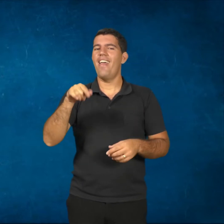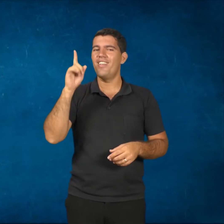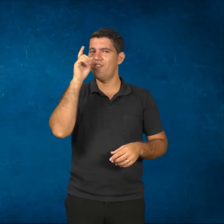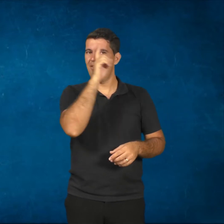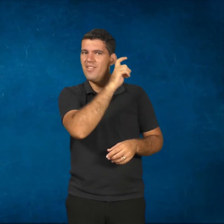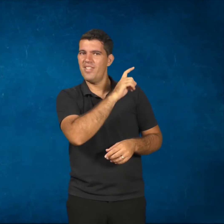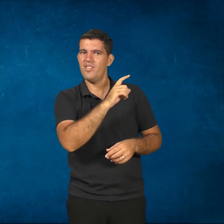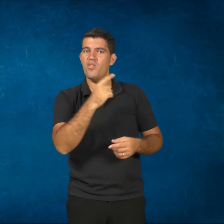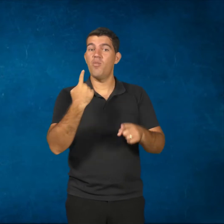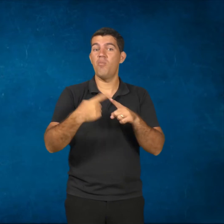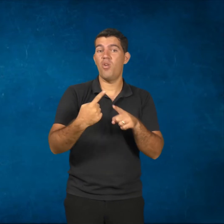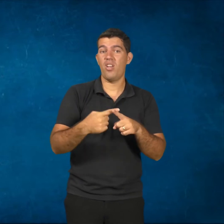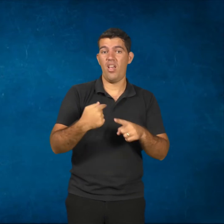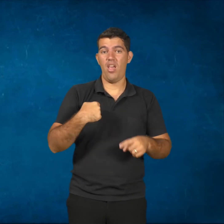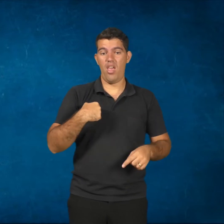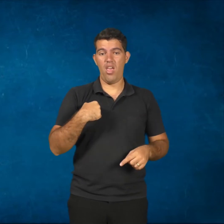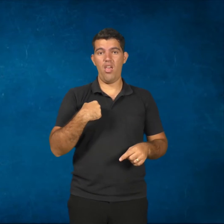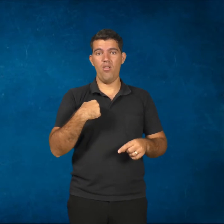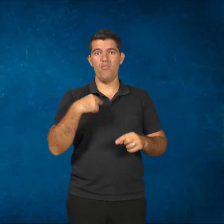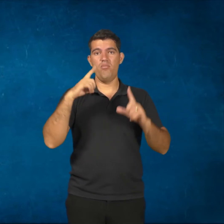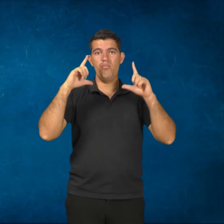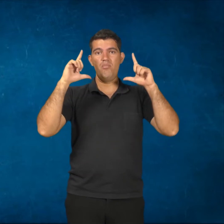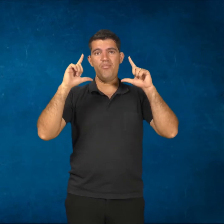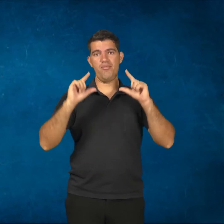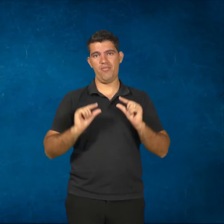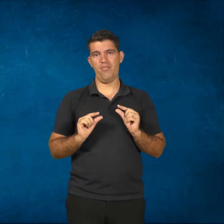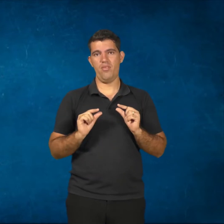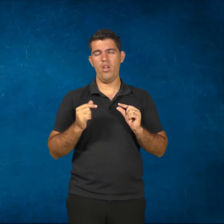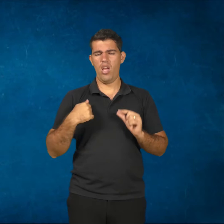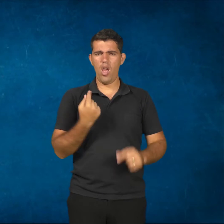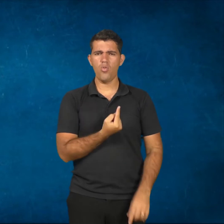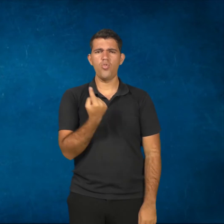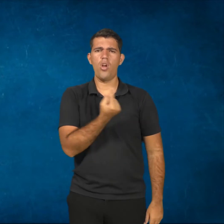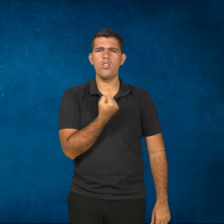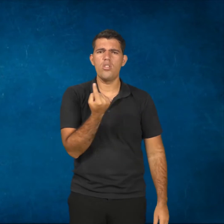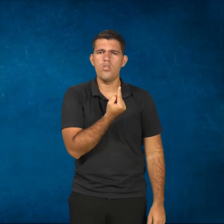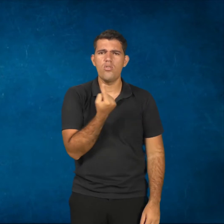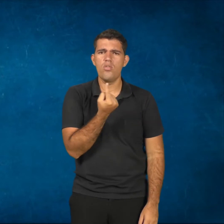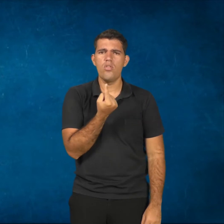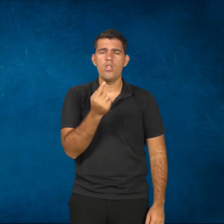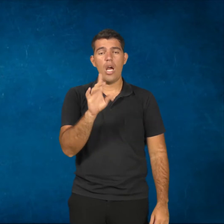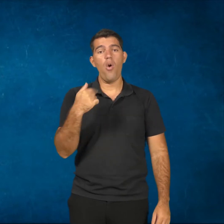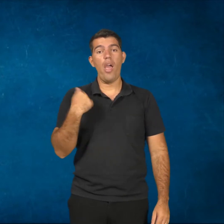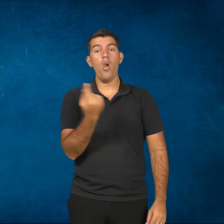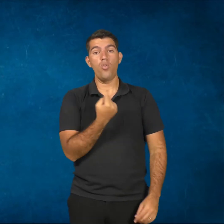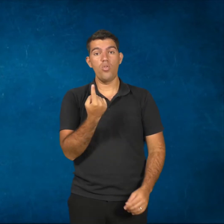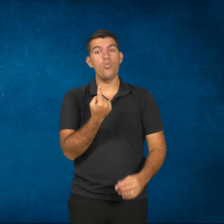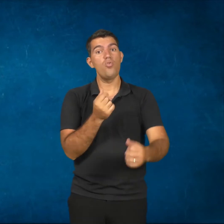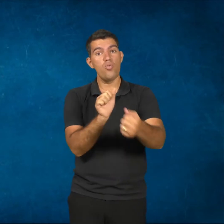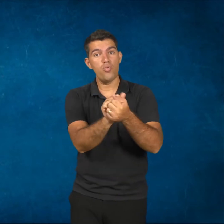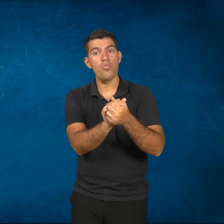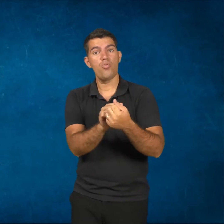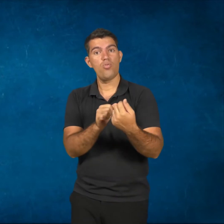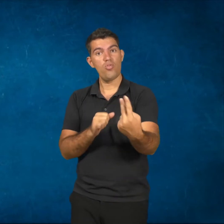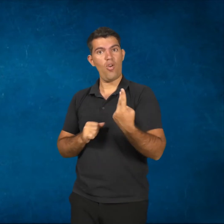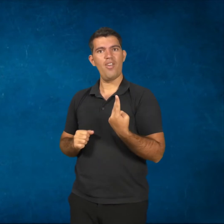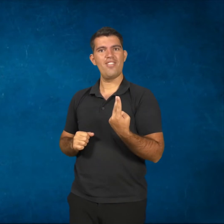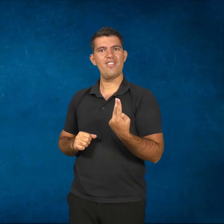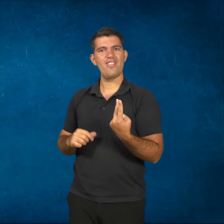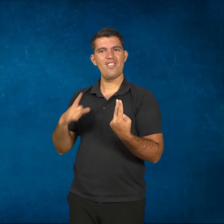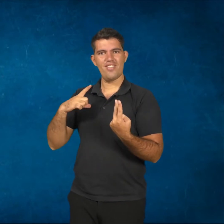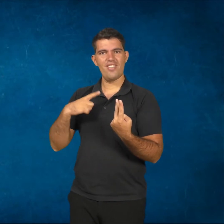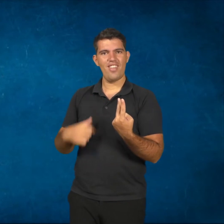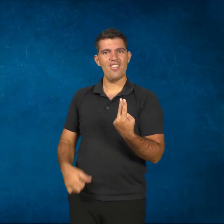pouco difícil de complicar, eu reduzo também a minha objeto. Porque eu não existo sozinho, não existo no singular, eu só existo junto com ele.